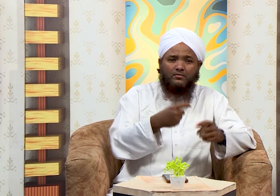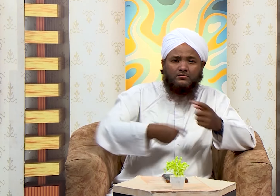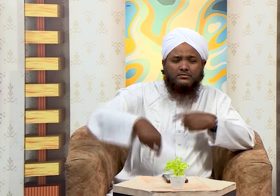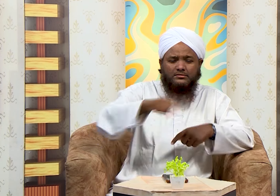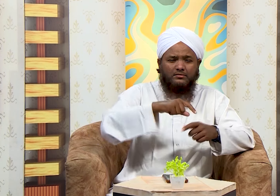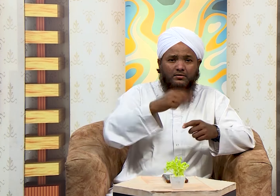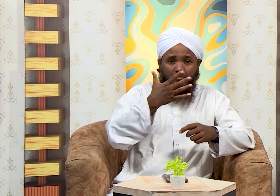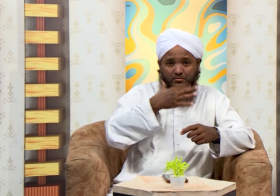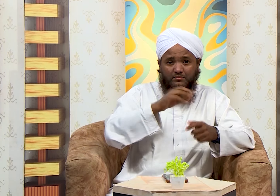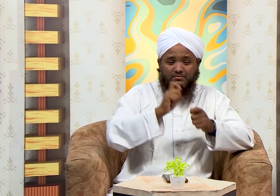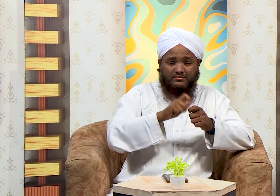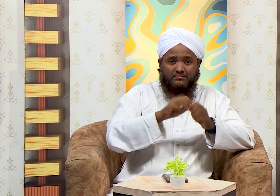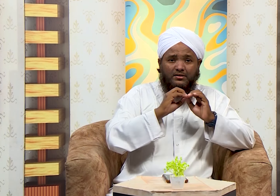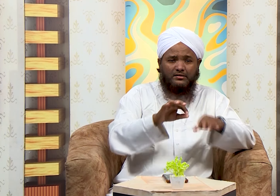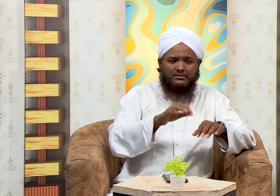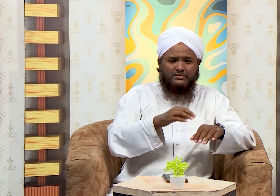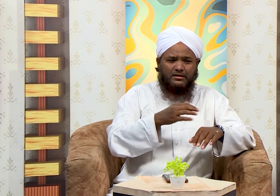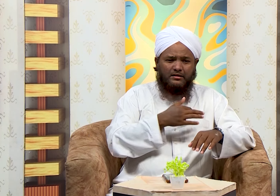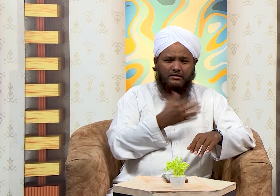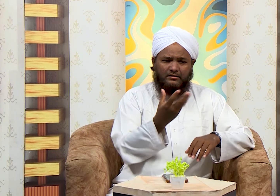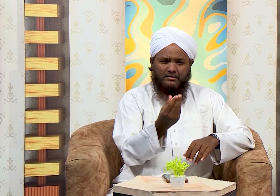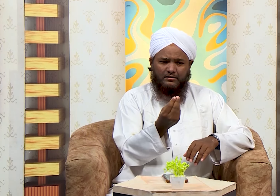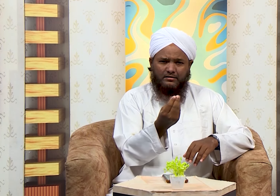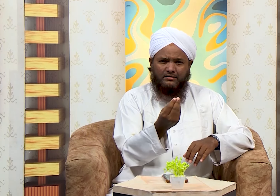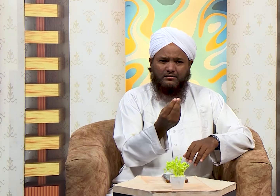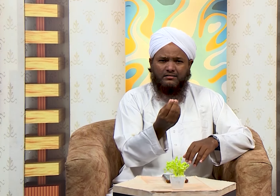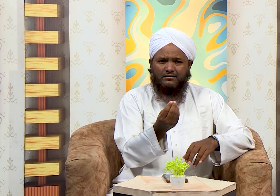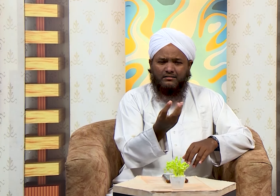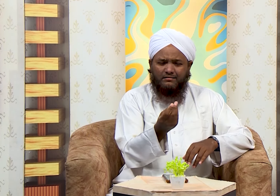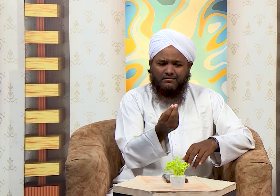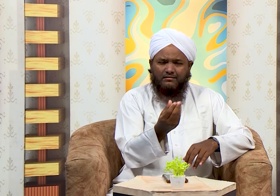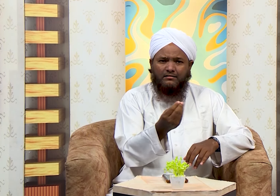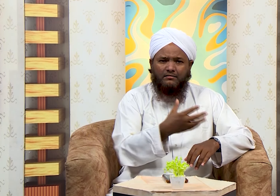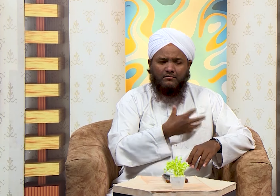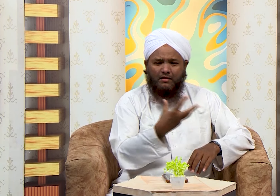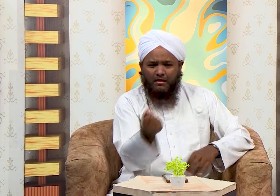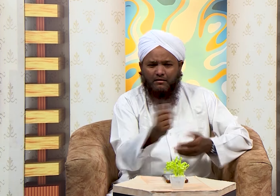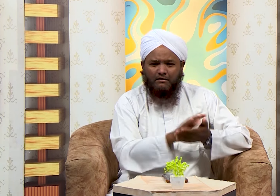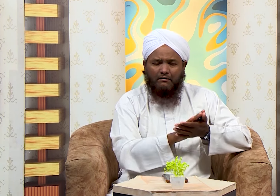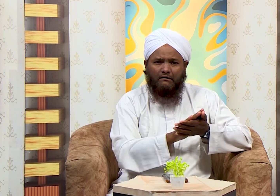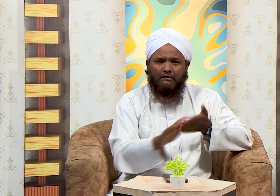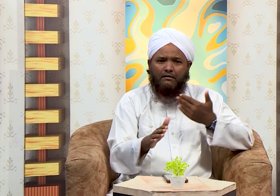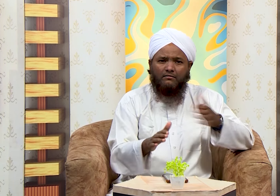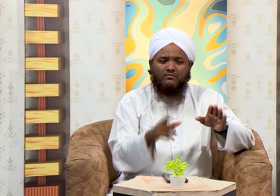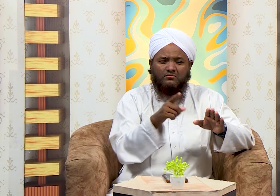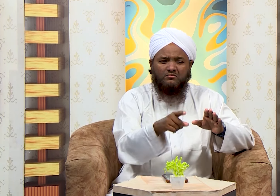چیز سے نرمی نکال دی جاتی ہے اسے بدصورت کر دیتی ہے یہ مسلم شریف کی روایت ہے